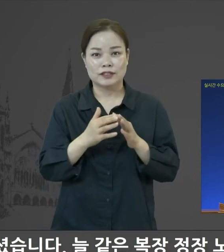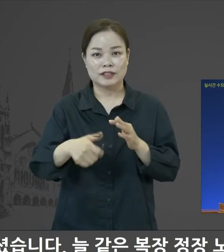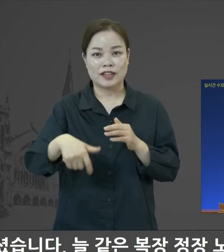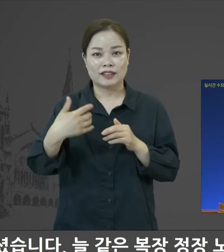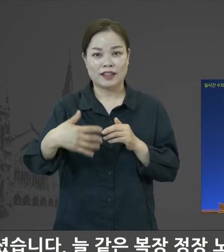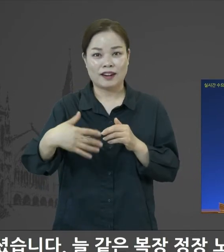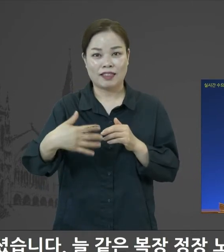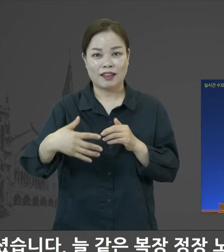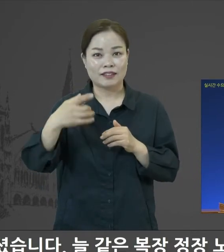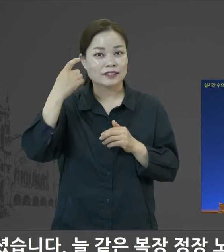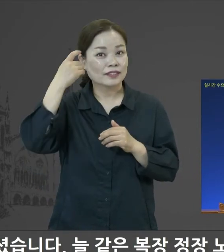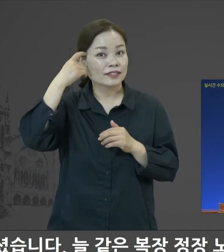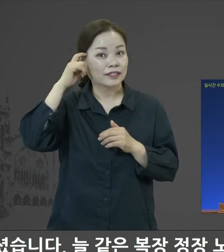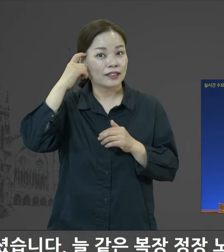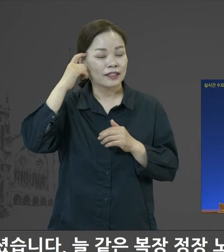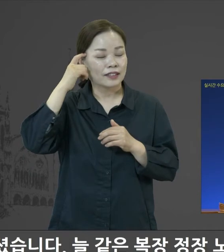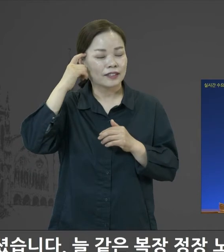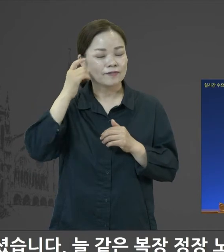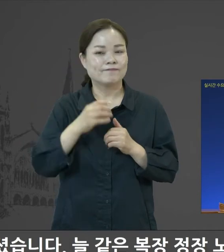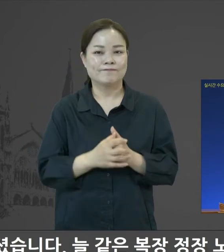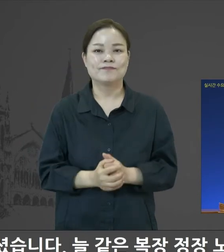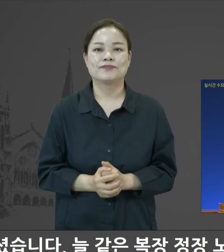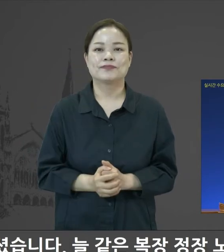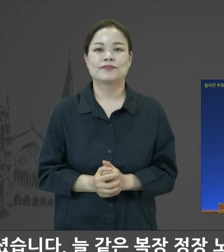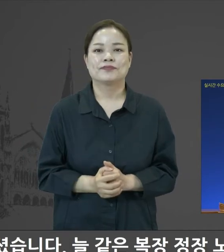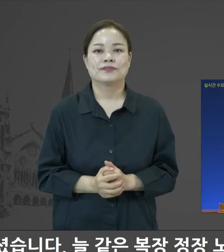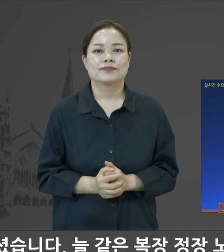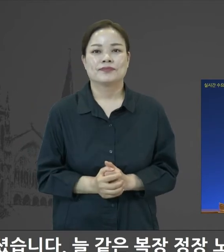대단하다, 이런 생각도 한번 가지게 되었습니다.